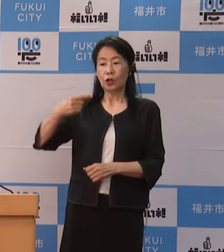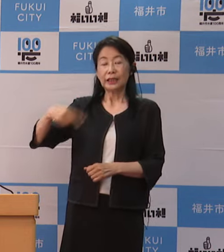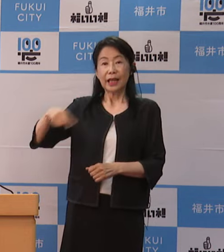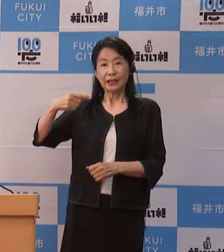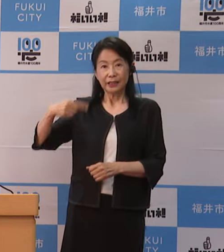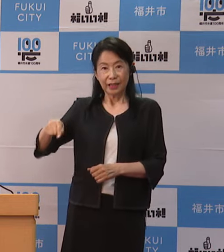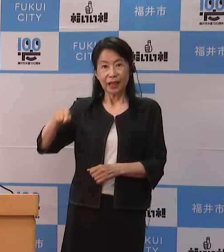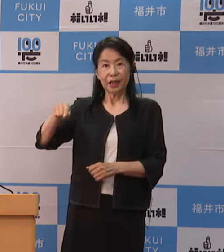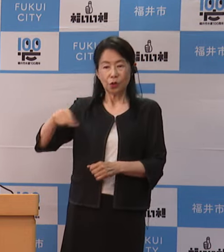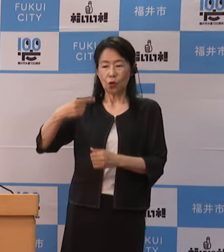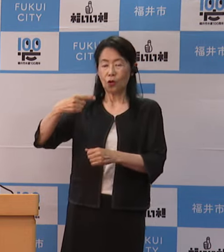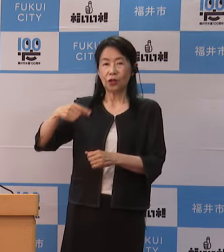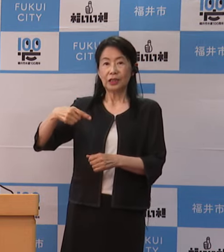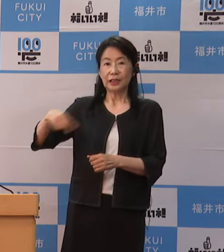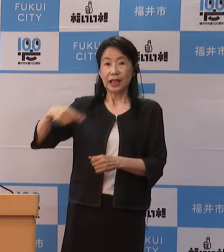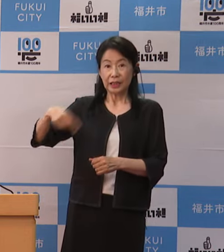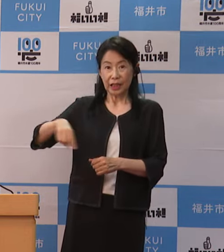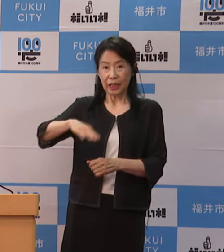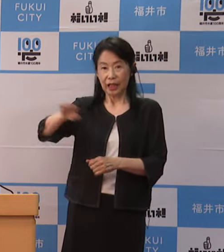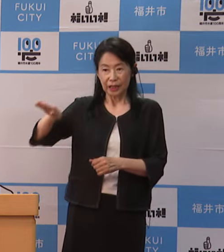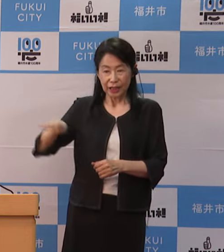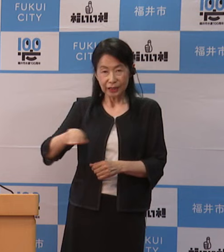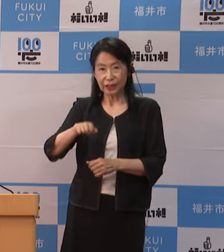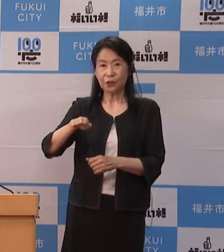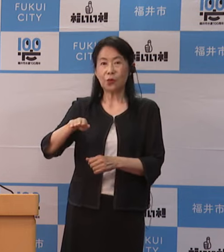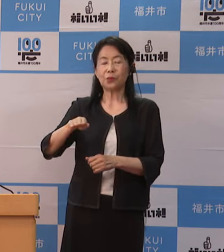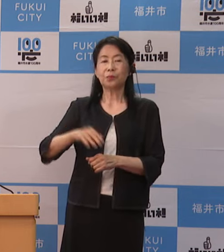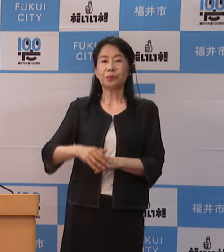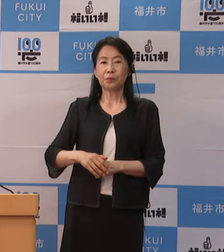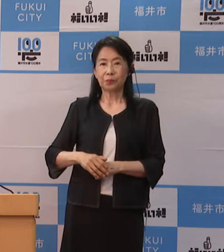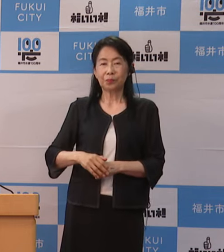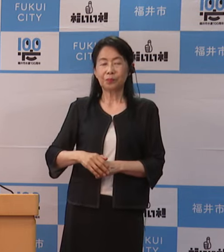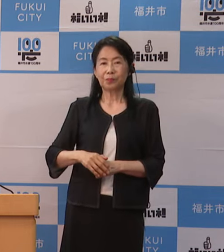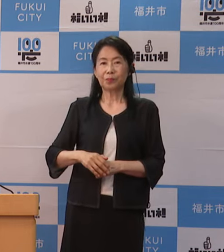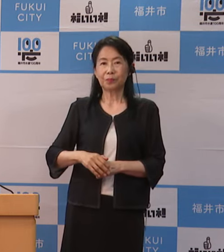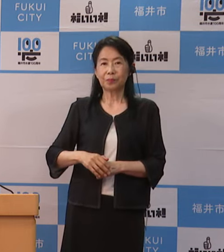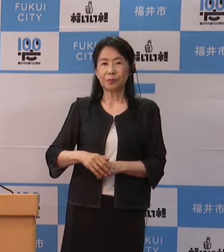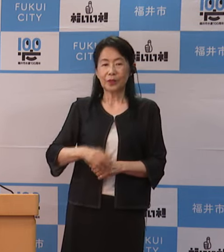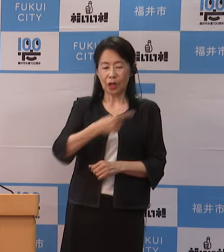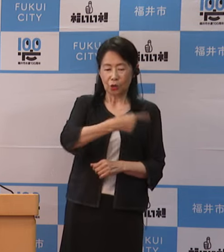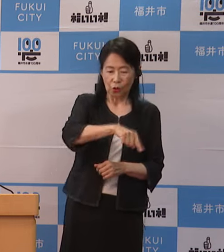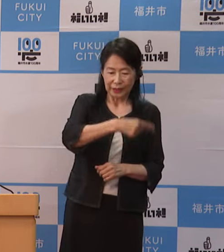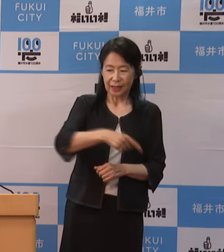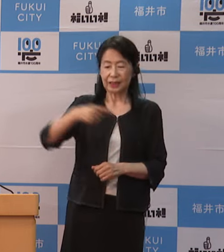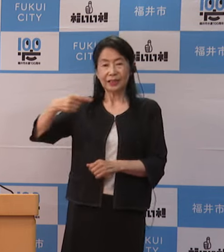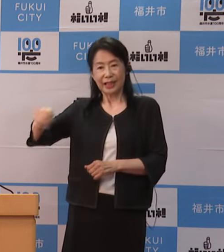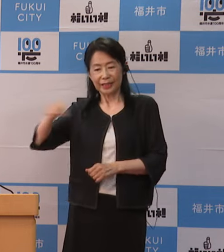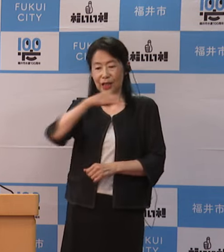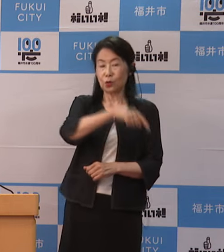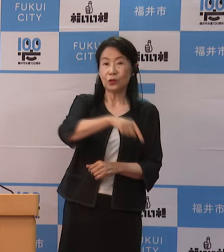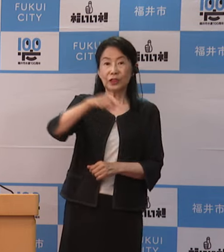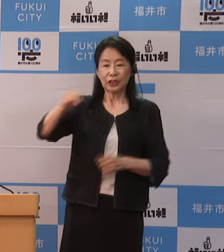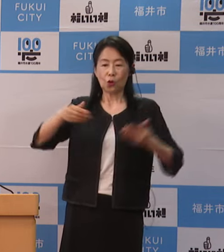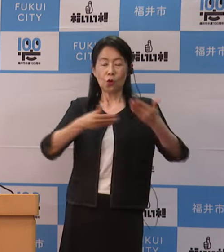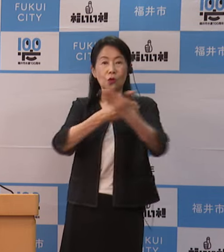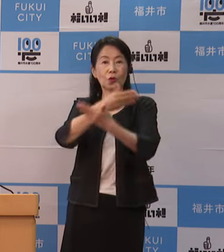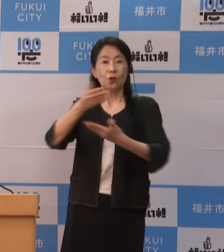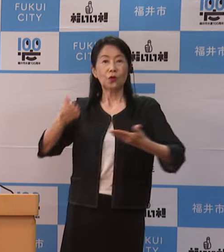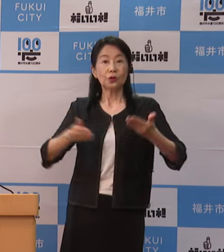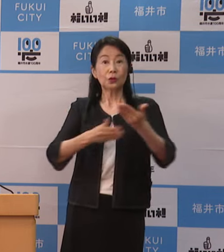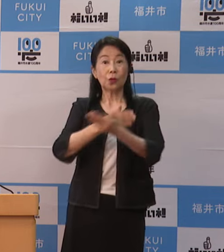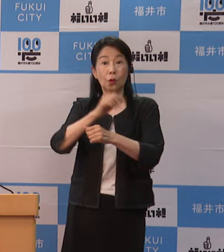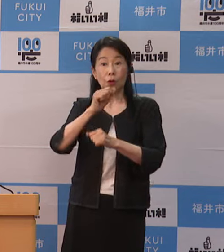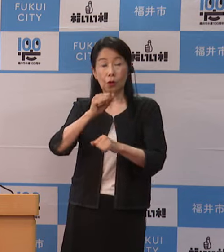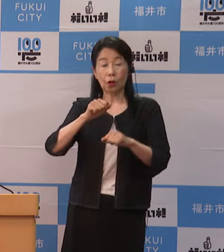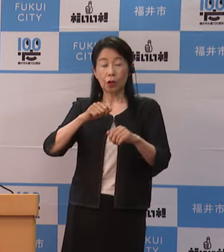の教育、教職員の教員のこの、こうなんですかね、交流を やる